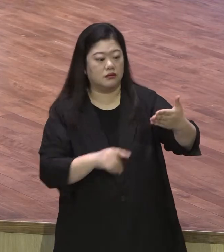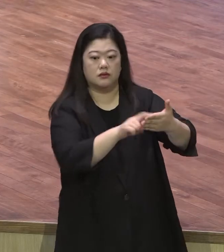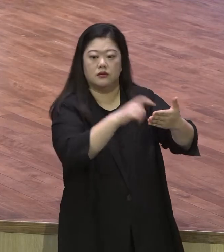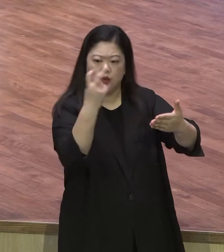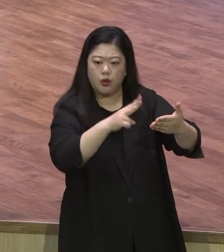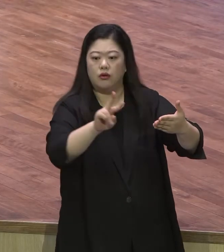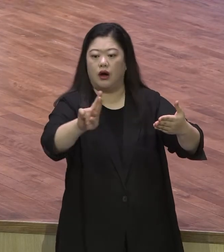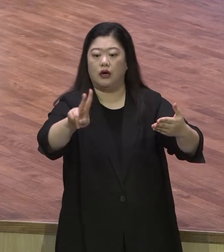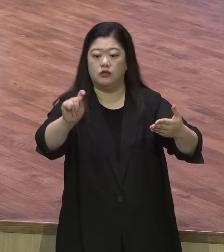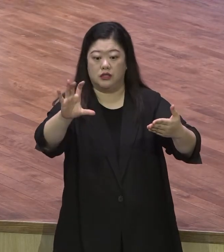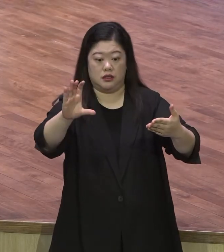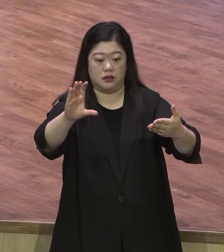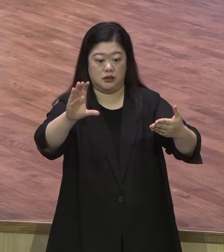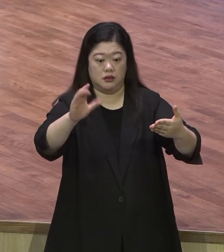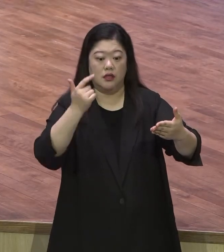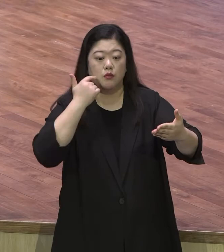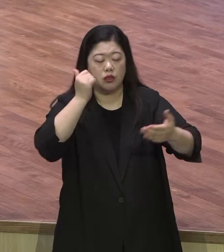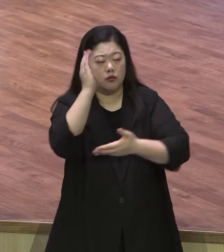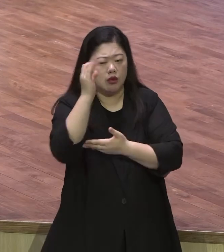끝충만 해야 되니까